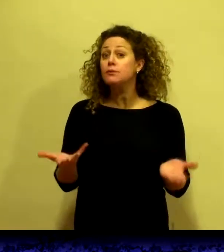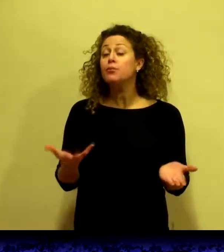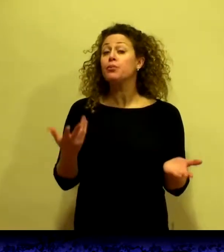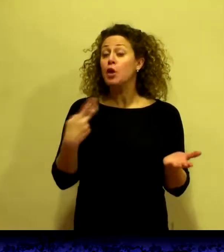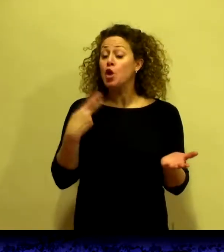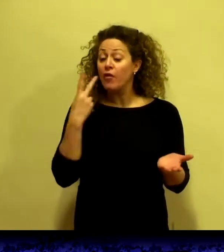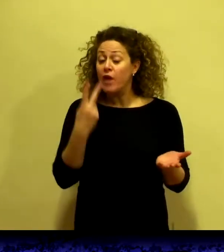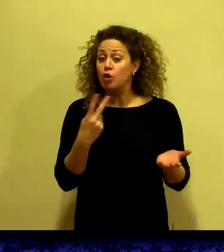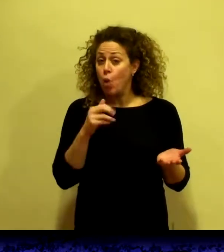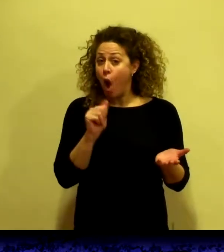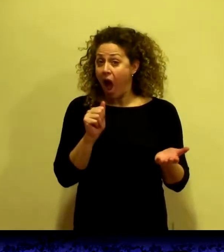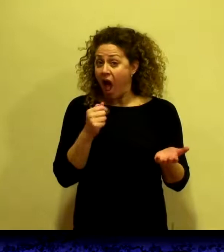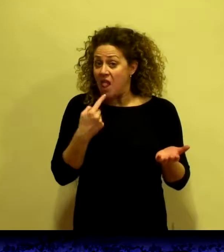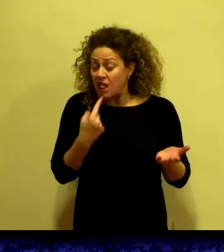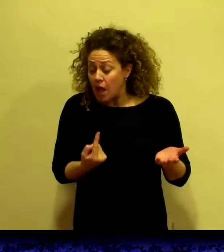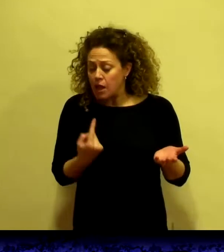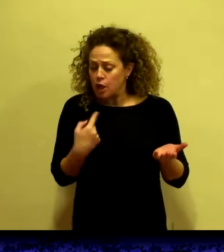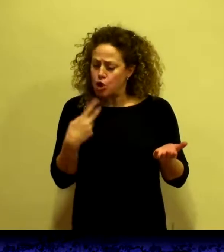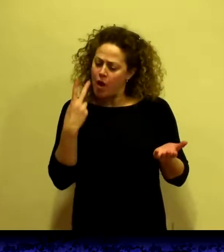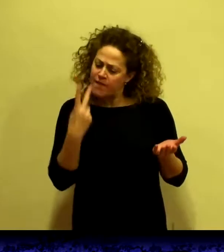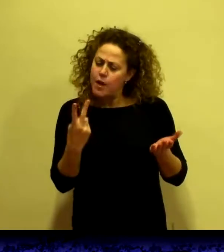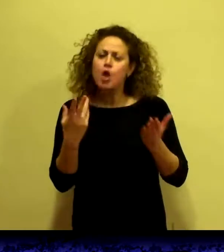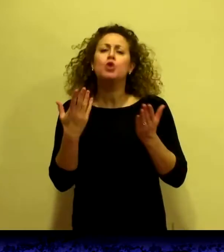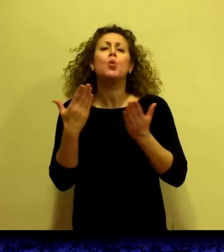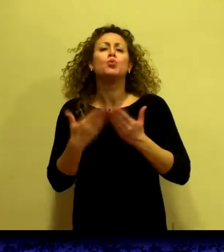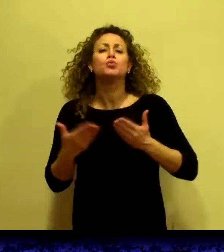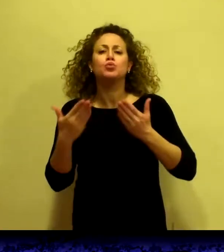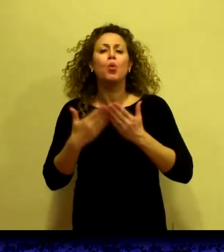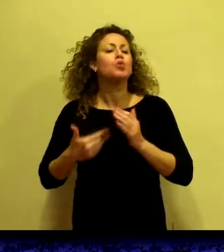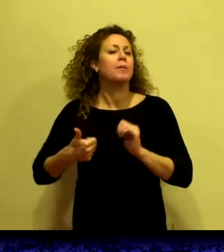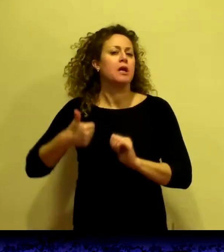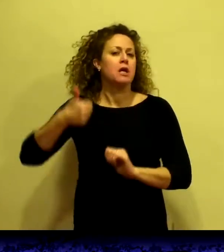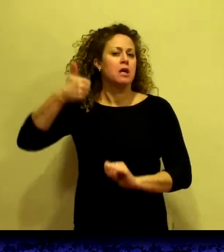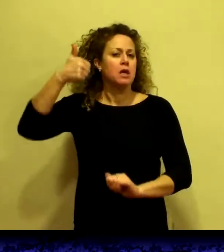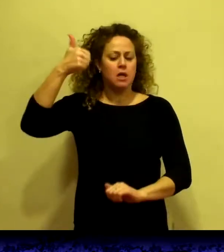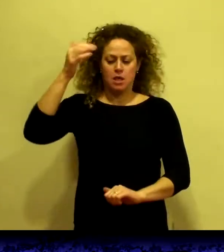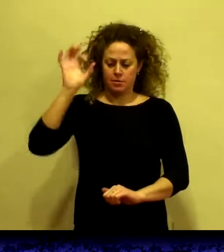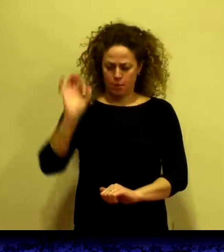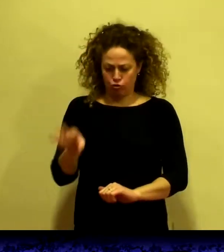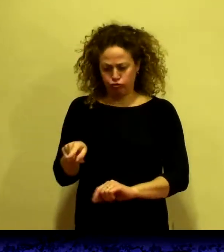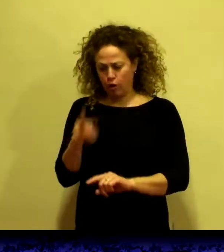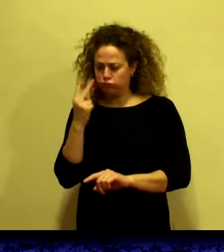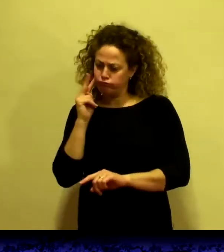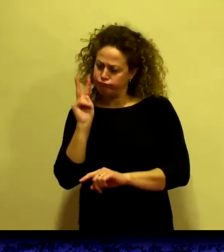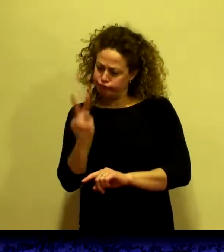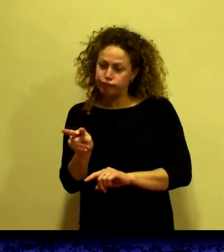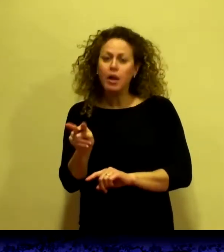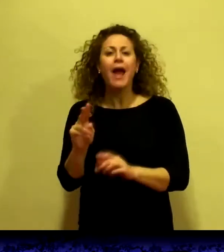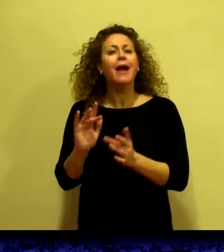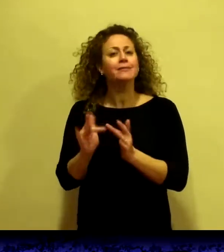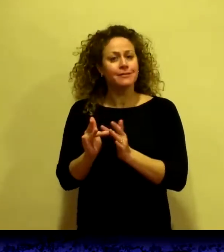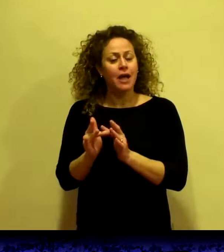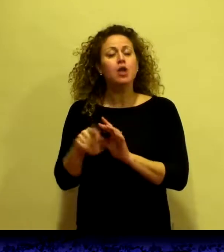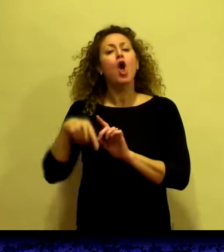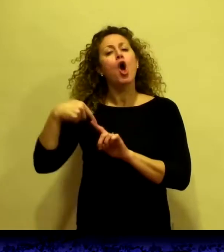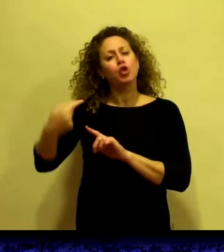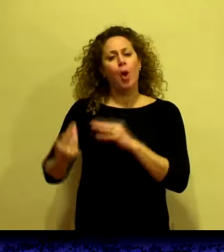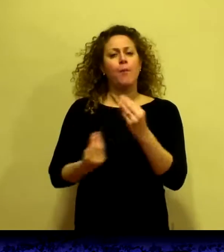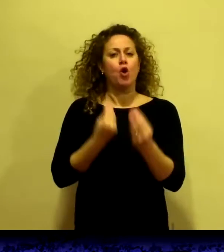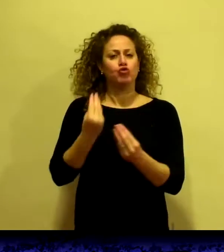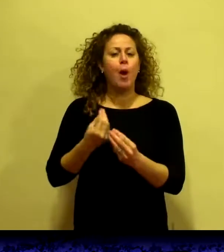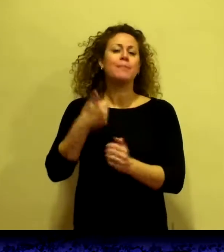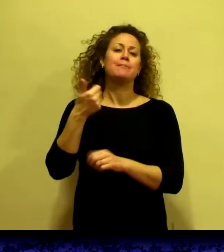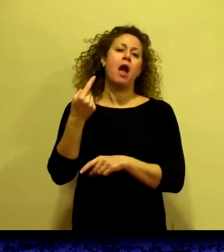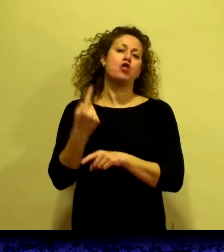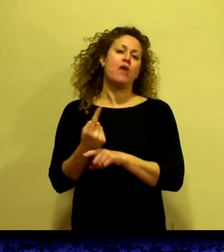praticamente c'è sempre comunque lo studio prima e il gioco dopo. Esattamente. Prima il dovere e